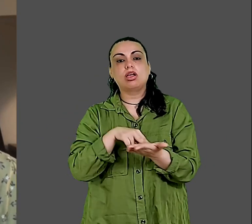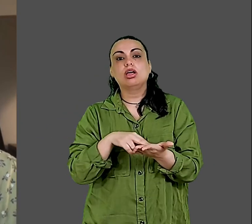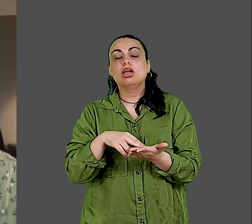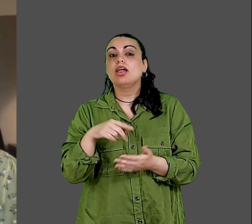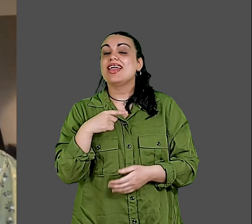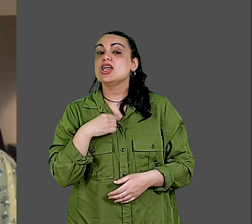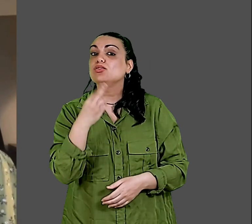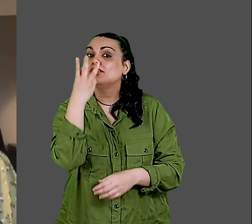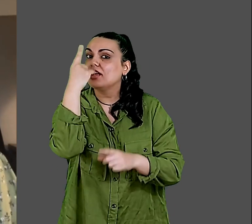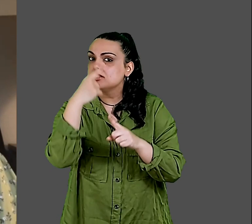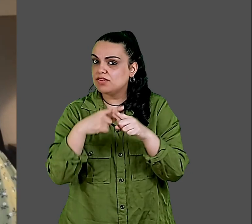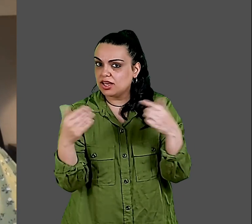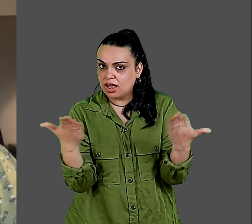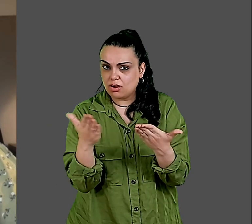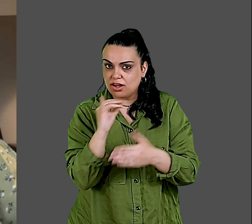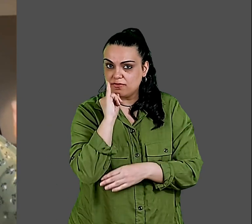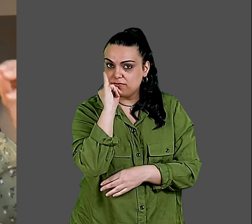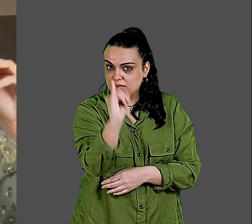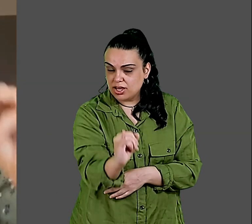terceira vez.